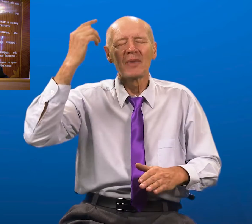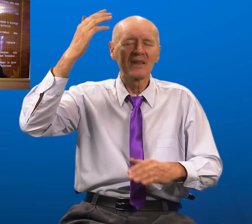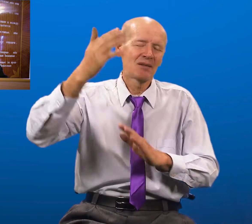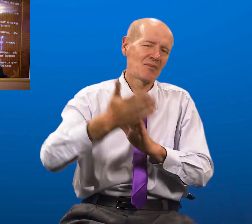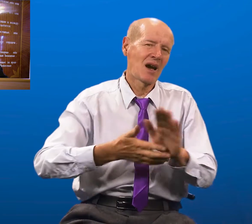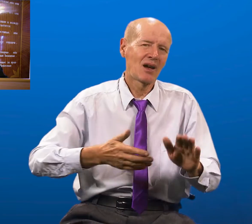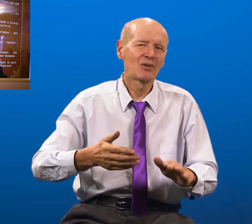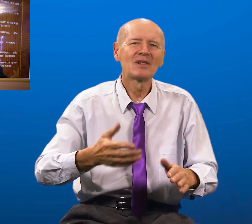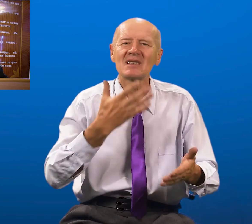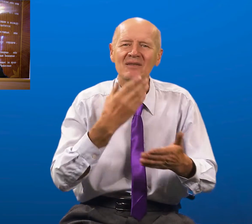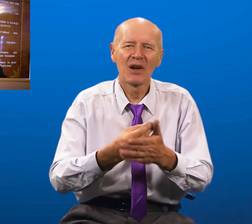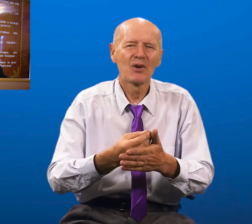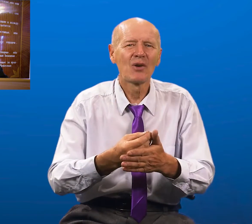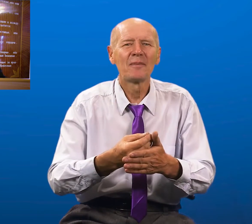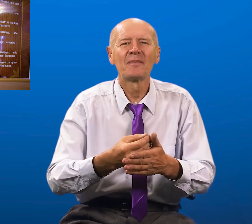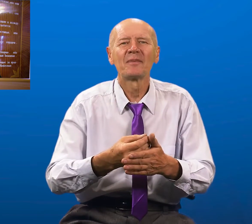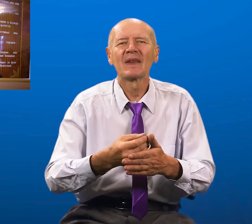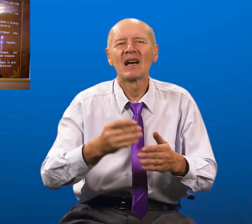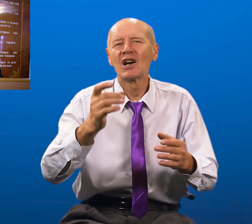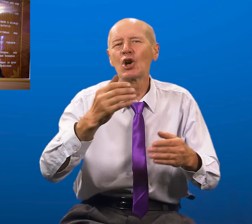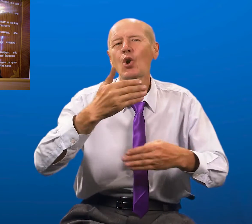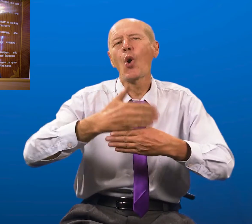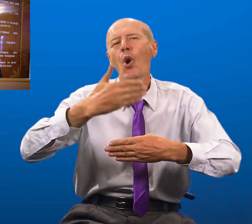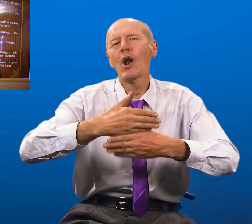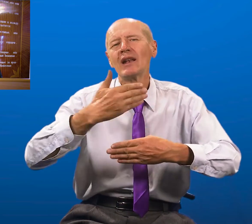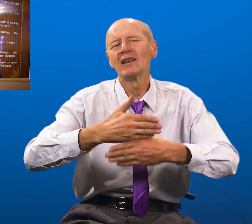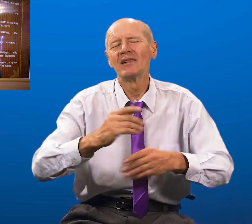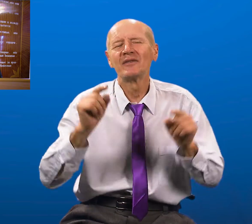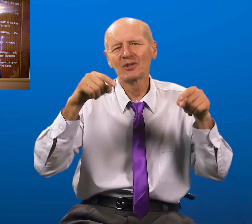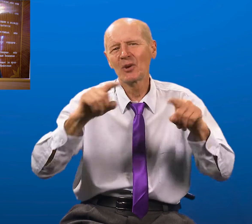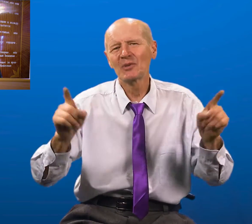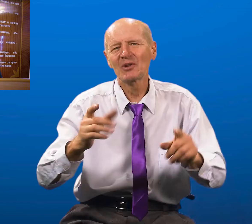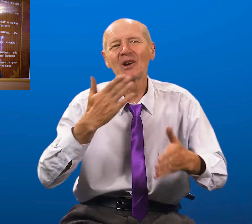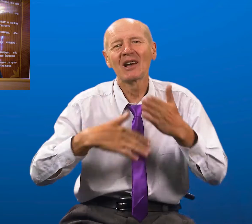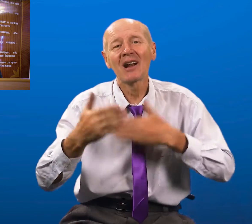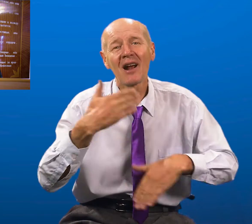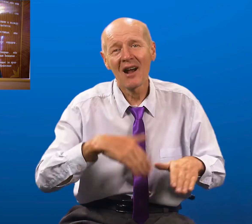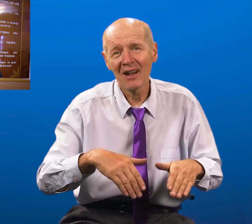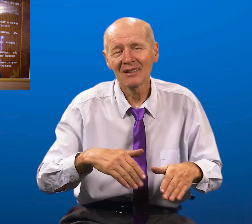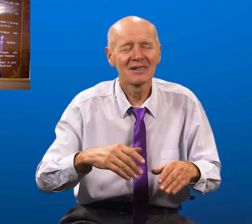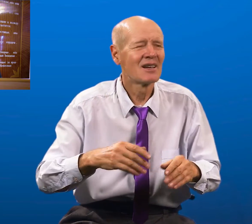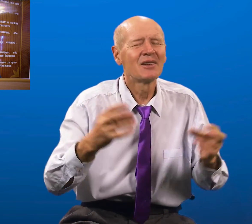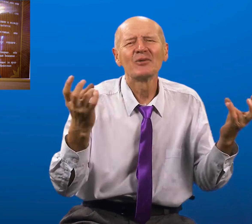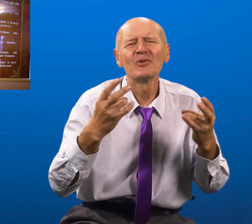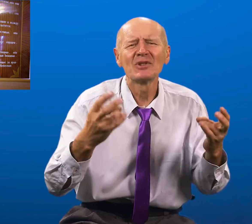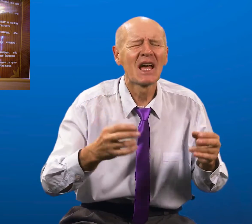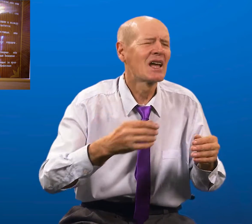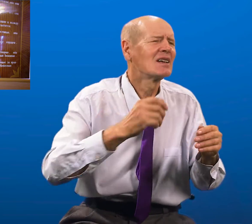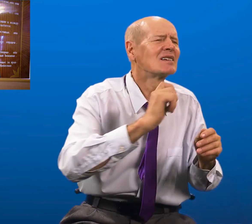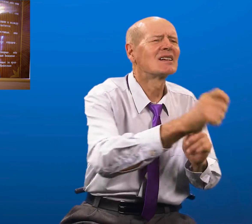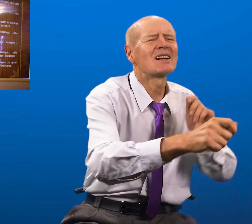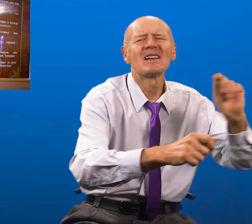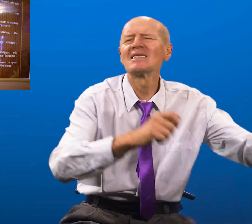осознают свою миссию в том, чтобы этой радостью, испытываемой ими, делиться с